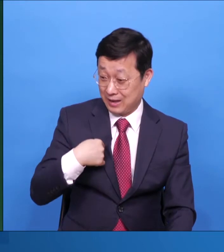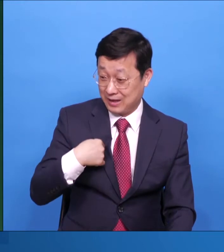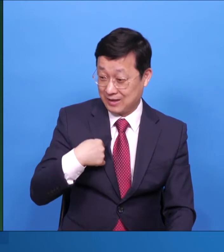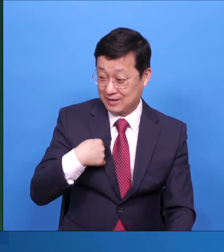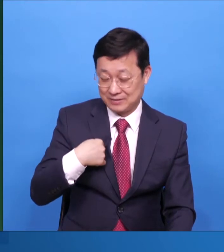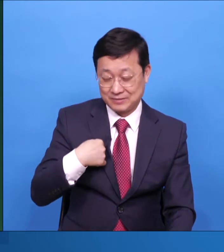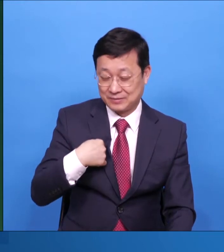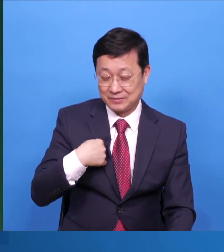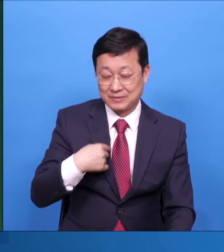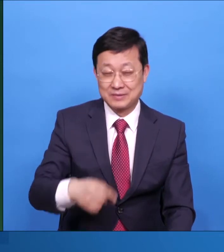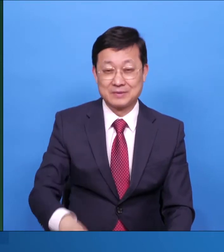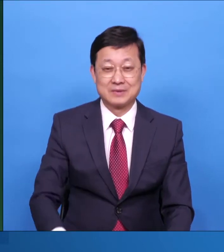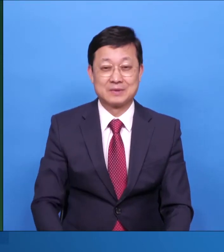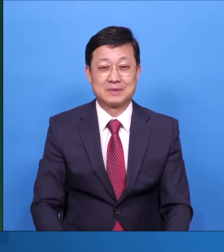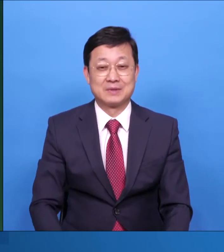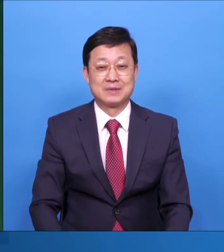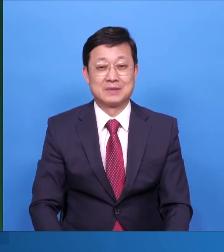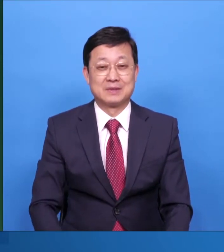나는